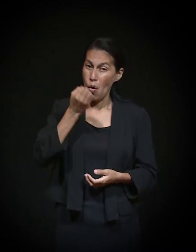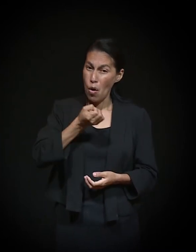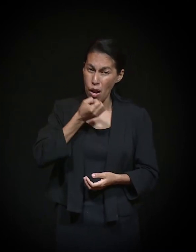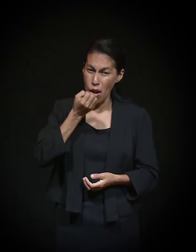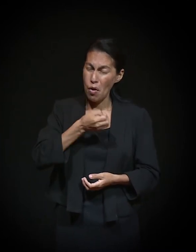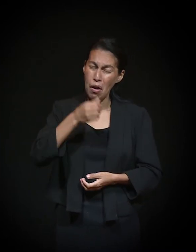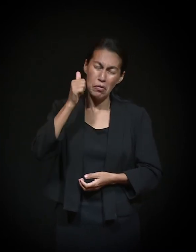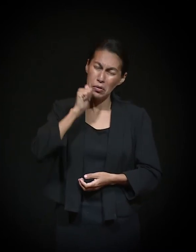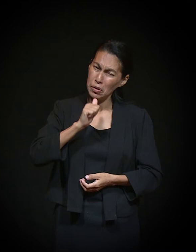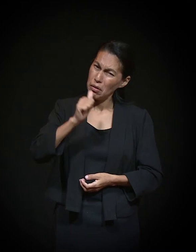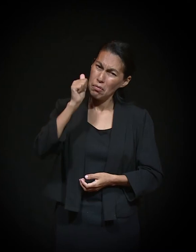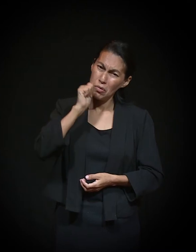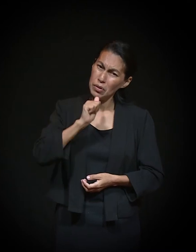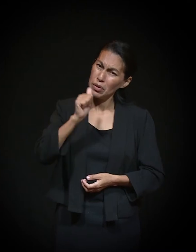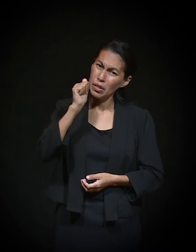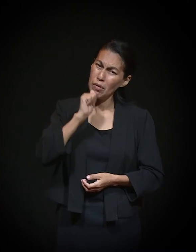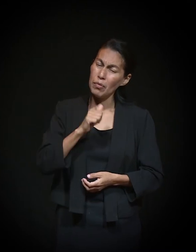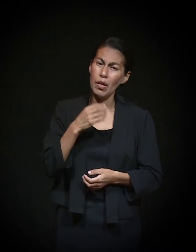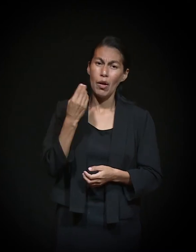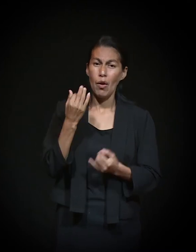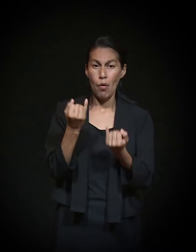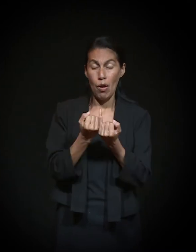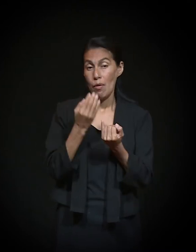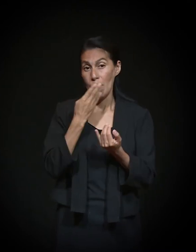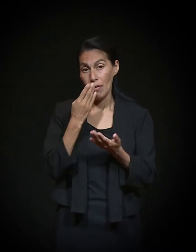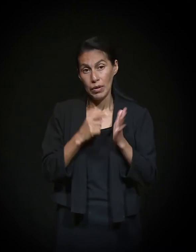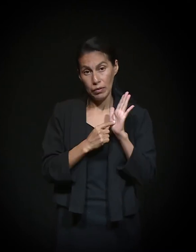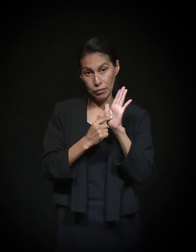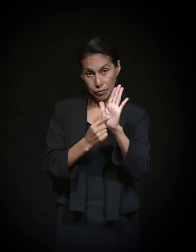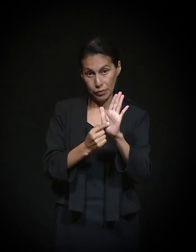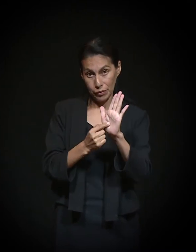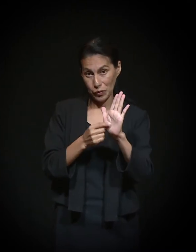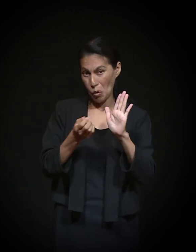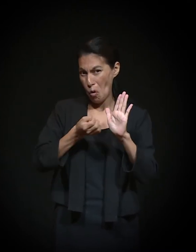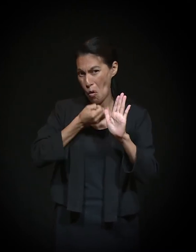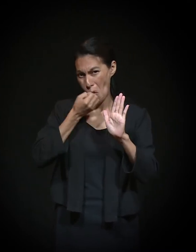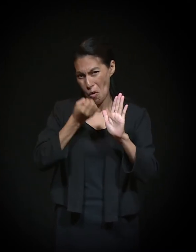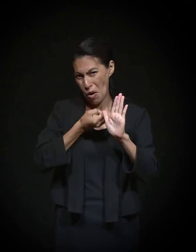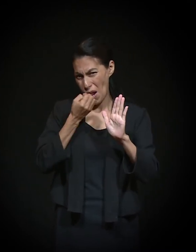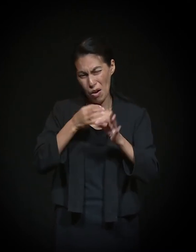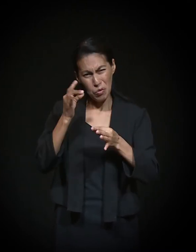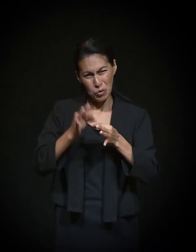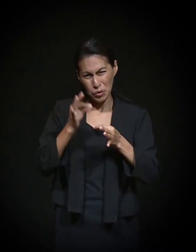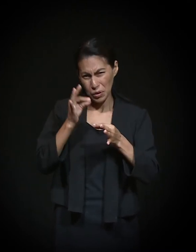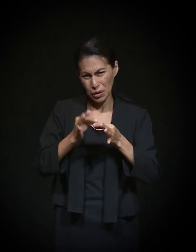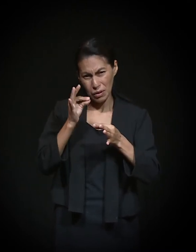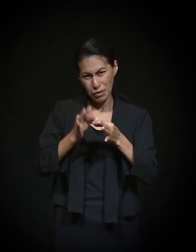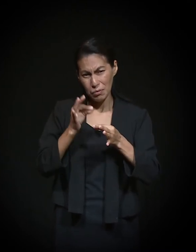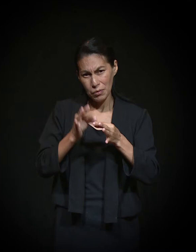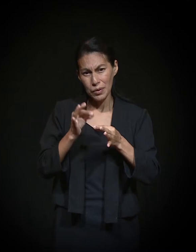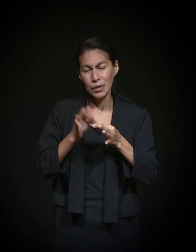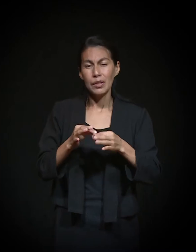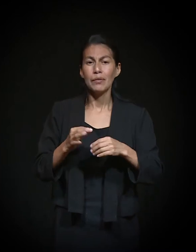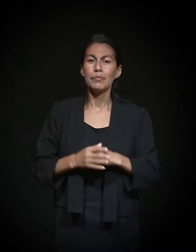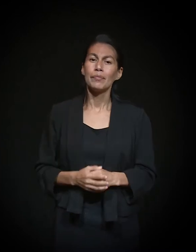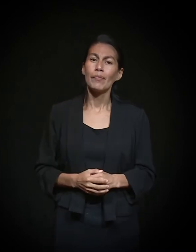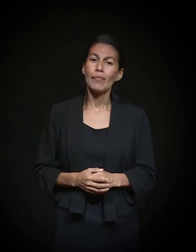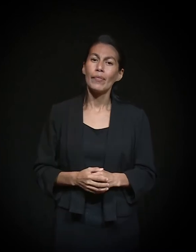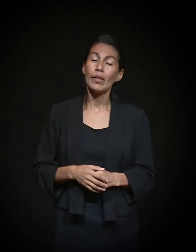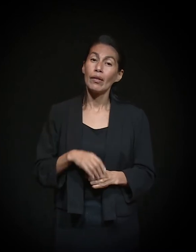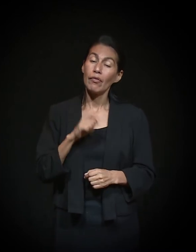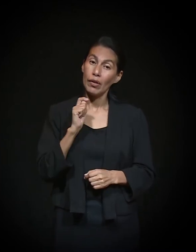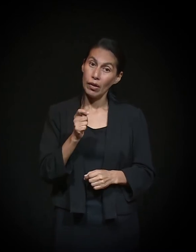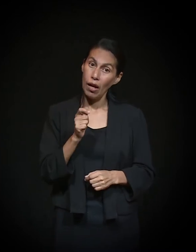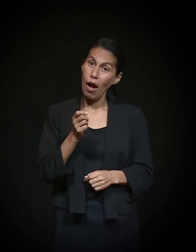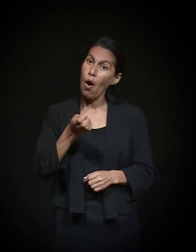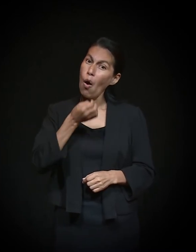orar siempre, como dice la Biblia, orar es perfecto. Eso es más o menos, a veces en